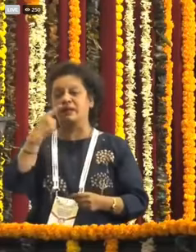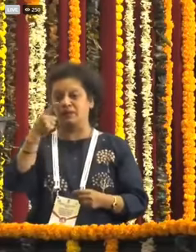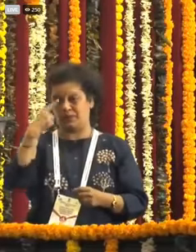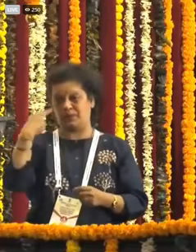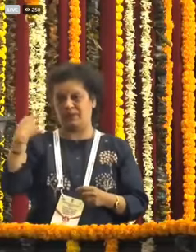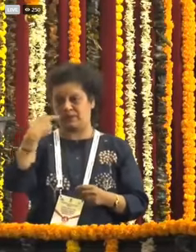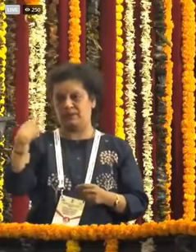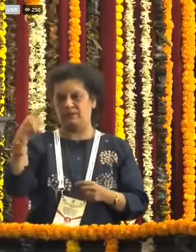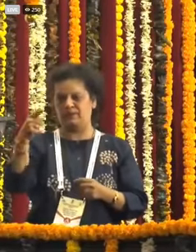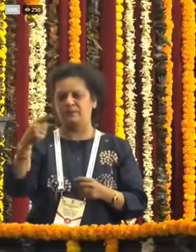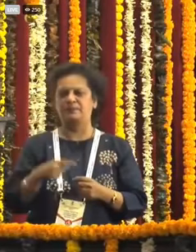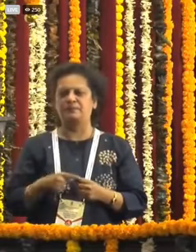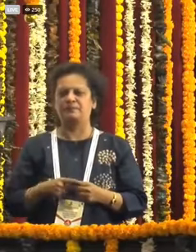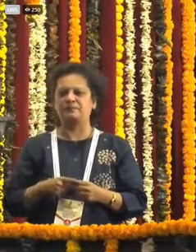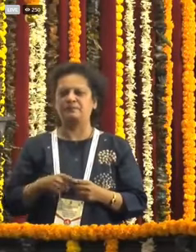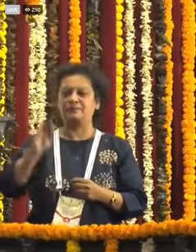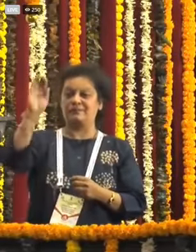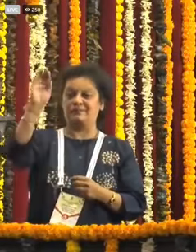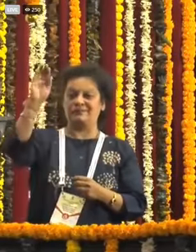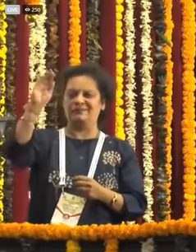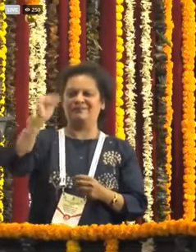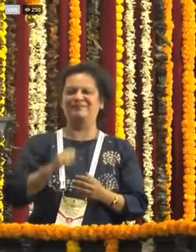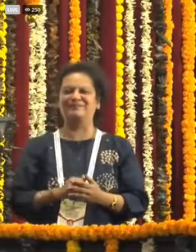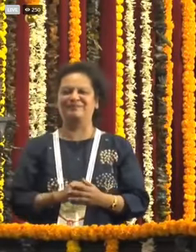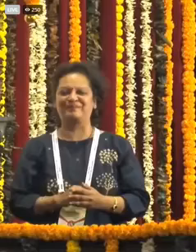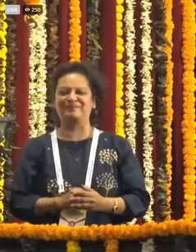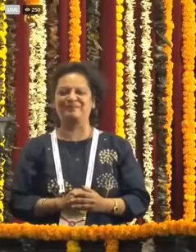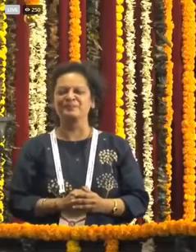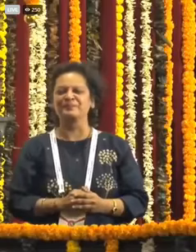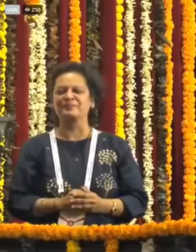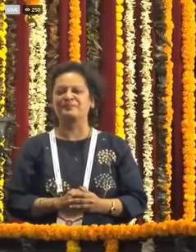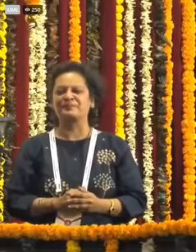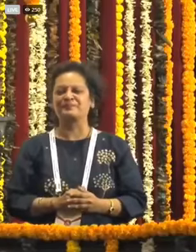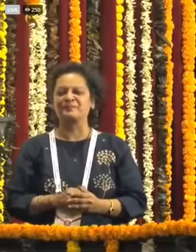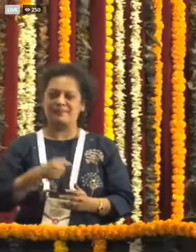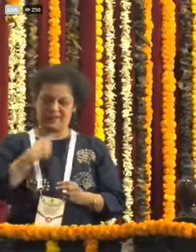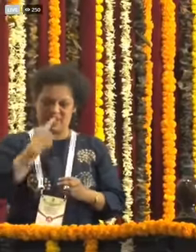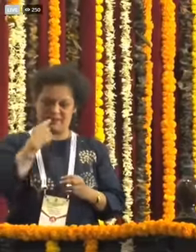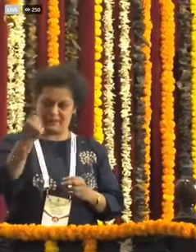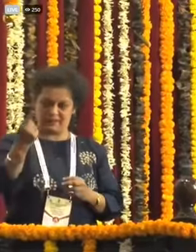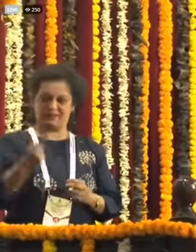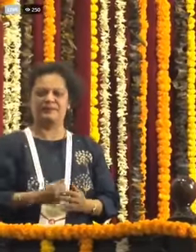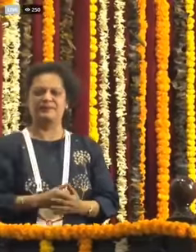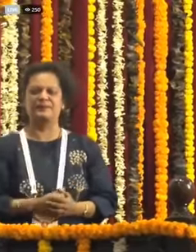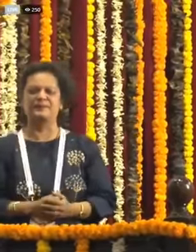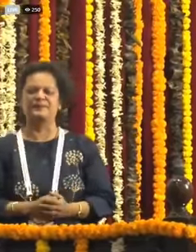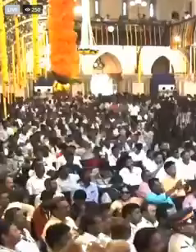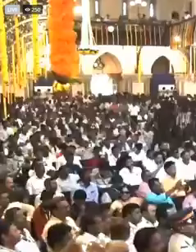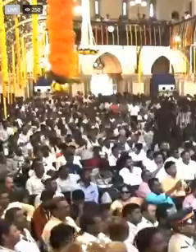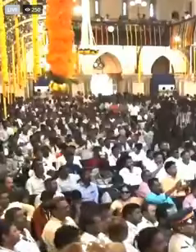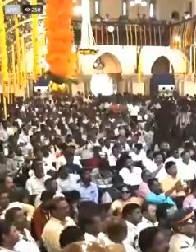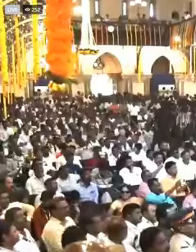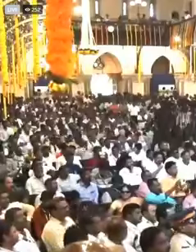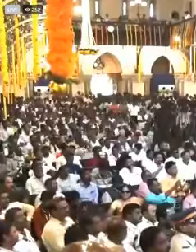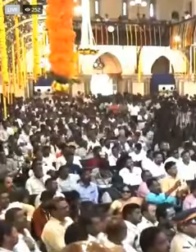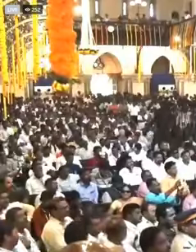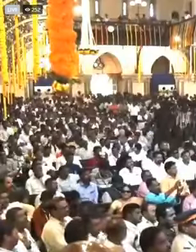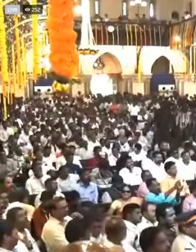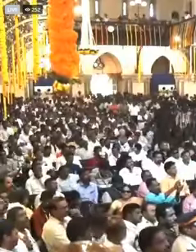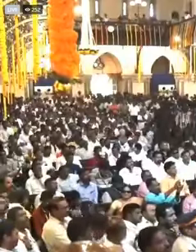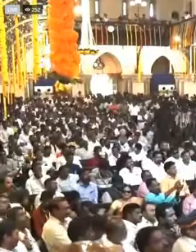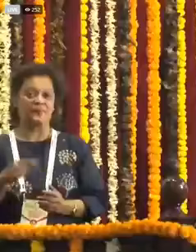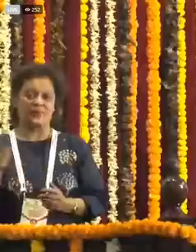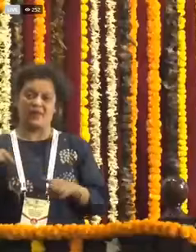भगिनींसाठी हा एक वरदान म्हणून हा निर्णय ठरेल, अशा प्रकारचं मत मी या ठिकाणी व्यक्त करू इच्छितो।